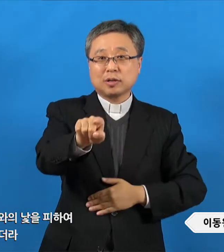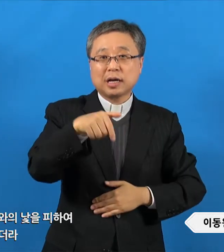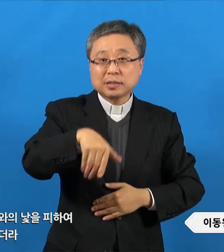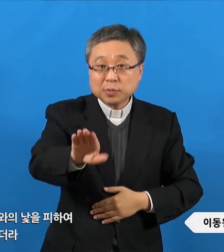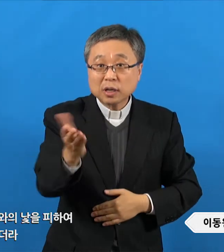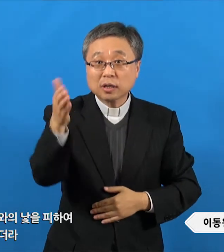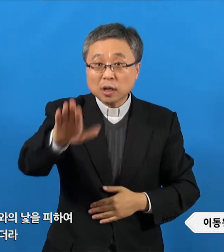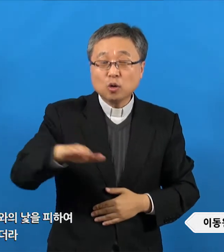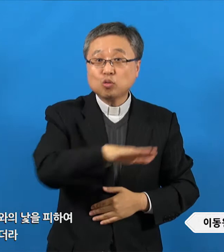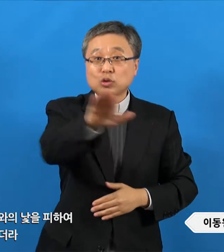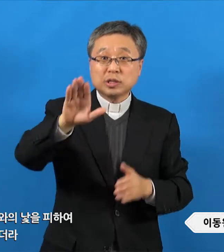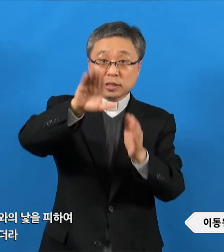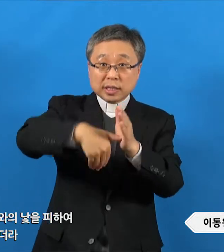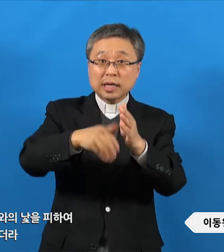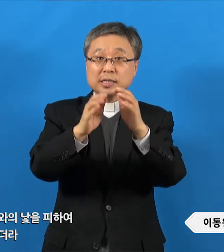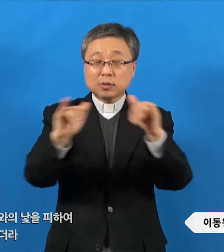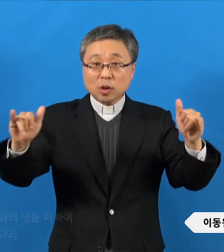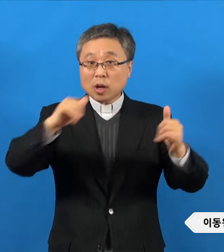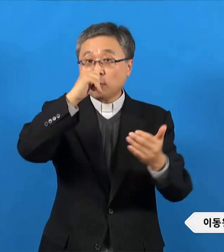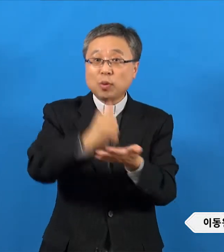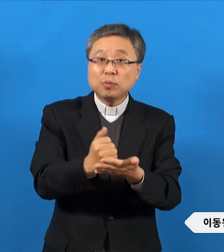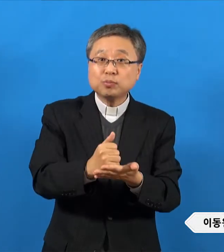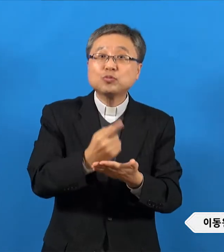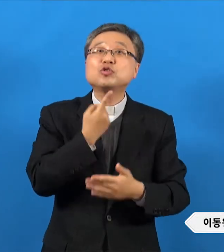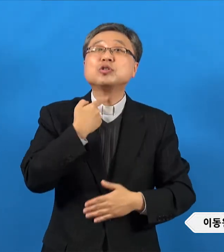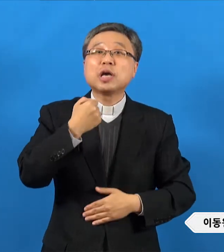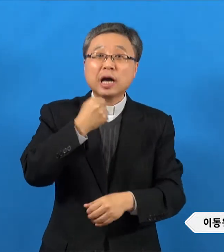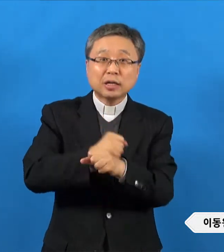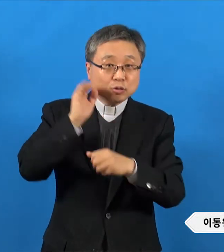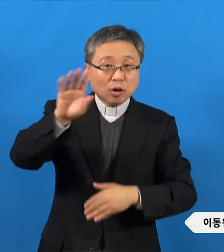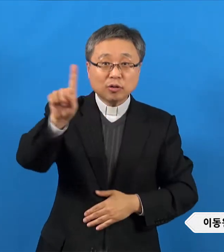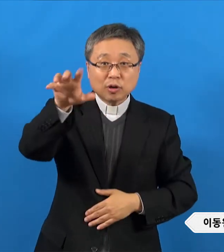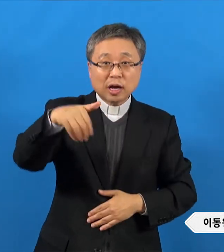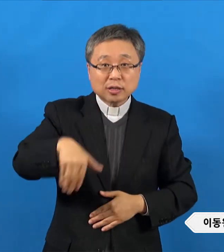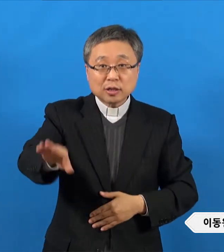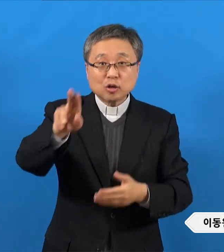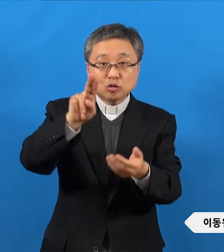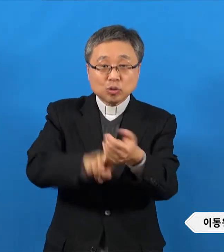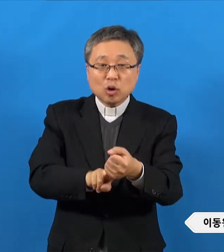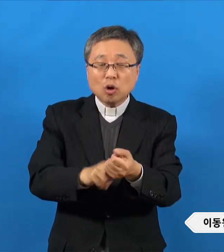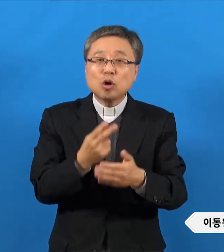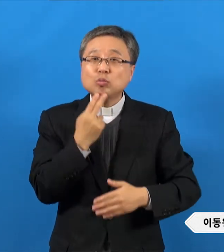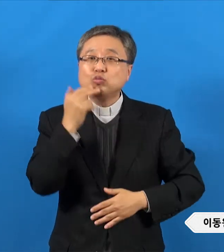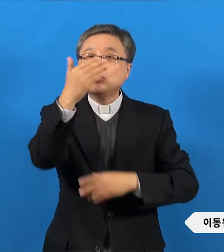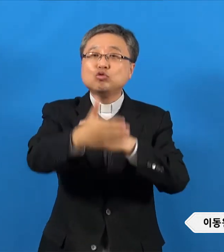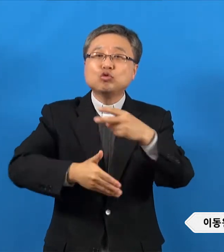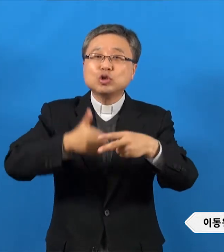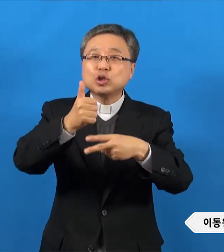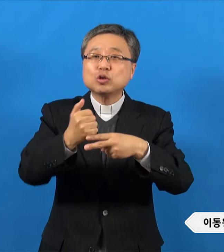하지만 우리 시대의 사람들은 범죄한 후에 어디로 가서 숨는 줄 아세요? 무신론이라는 철학 속으로 숨어 들어가는